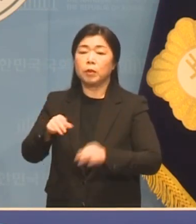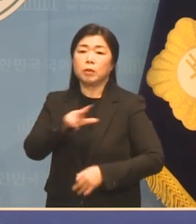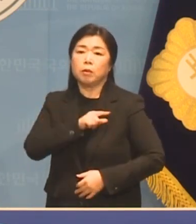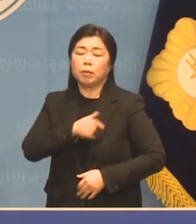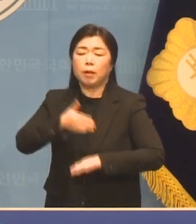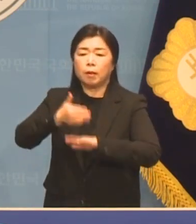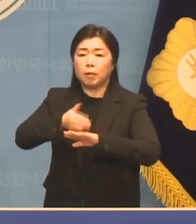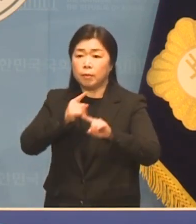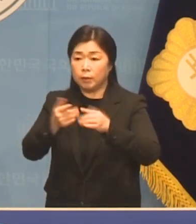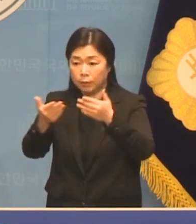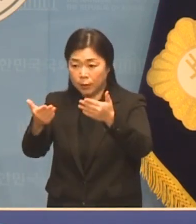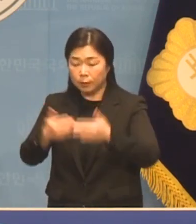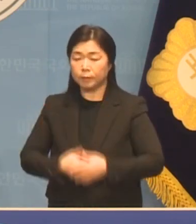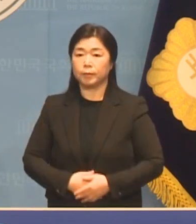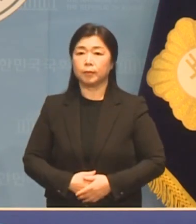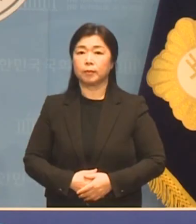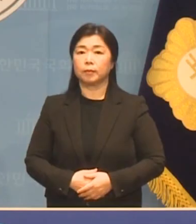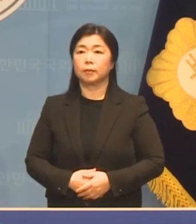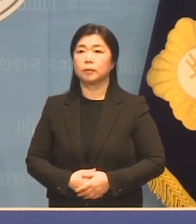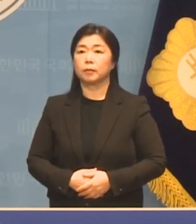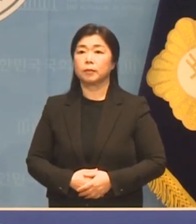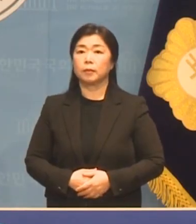깊은 감사드립니다.